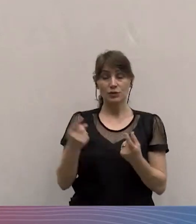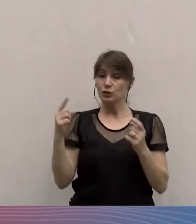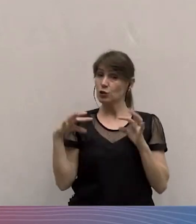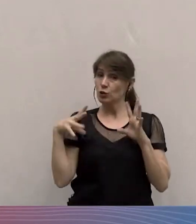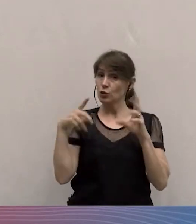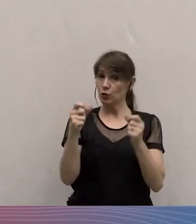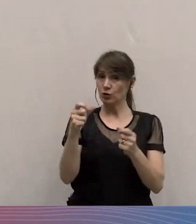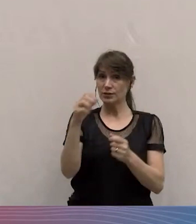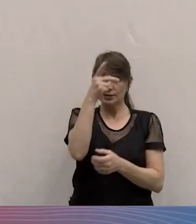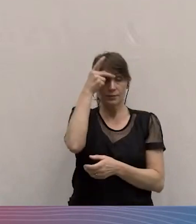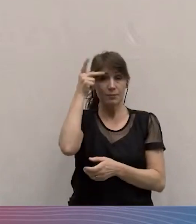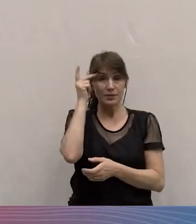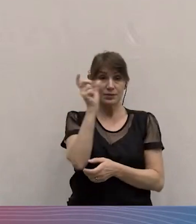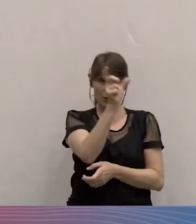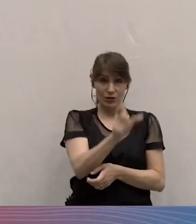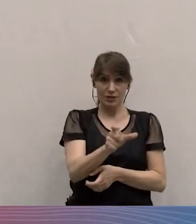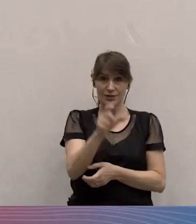creem.